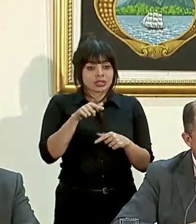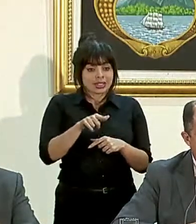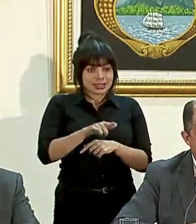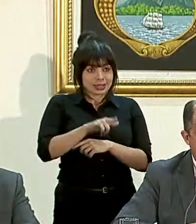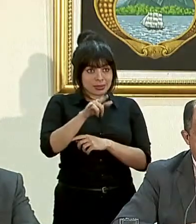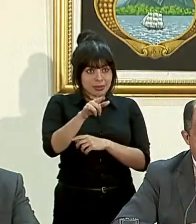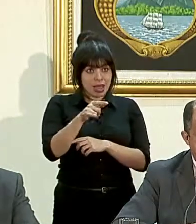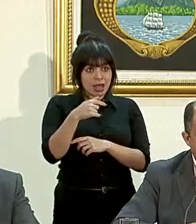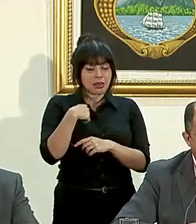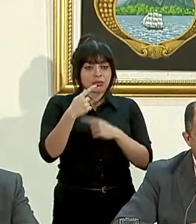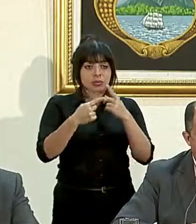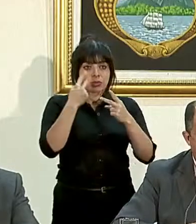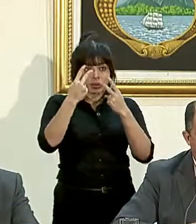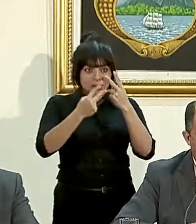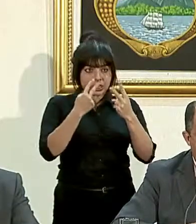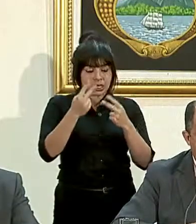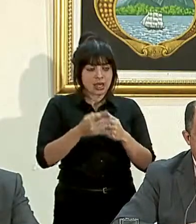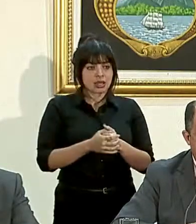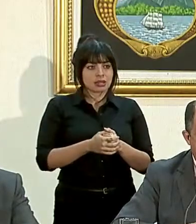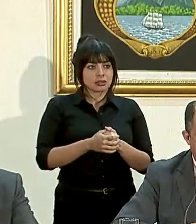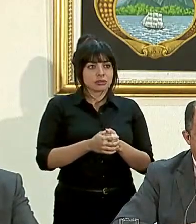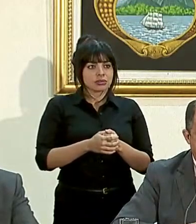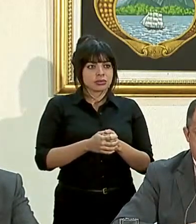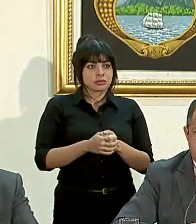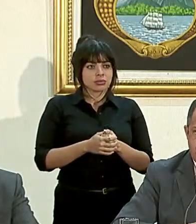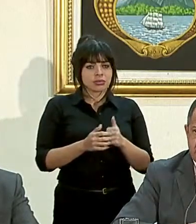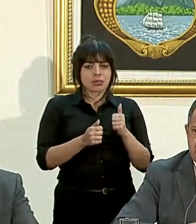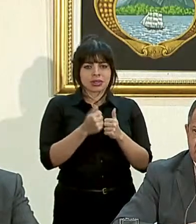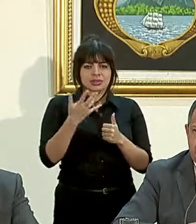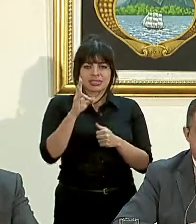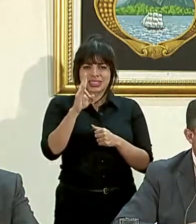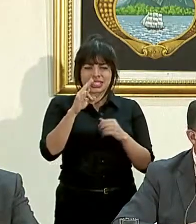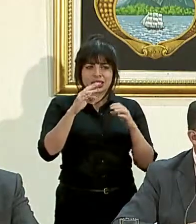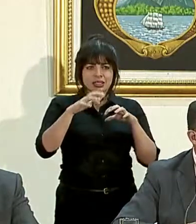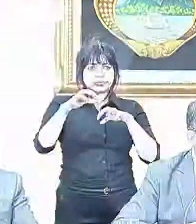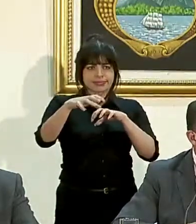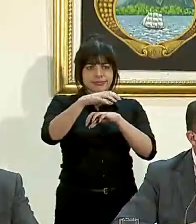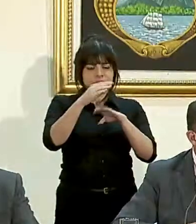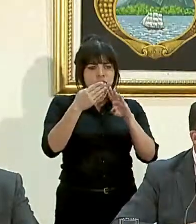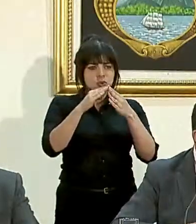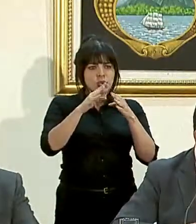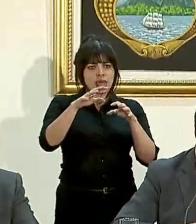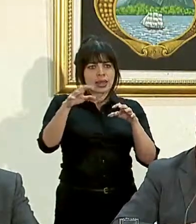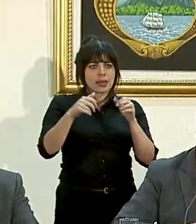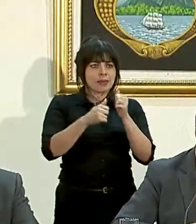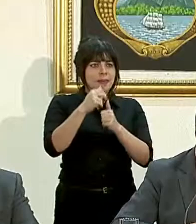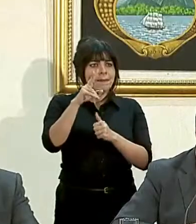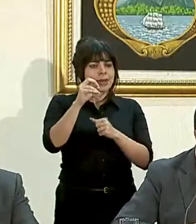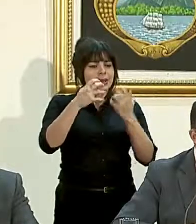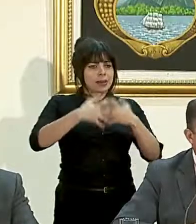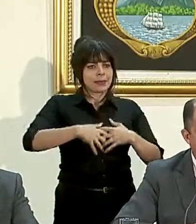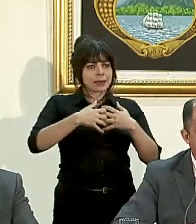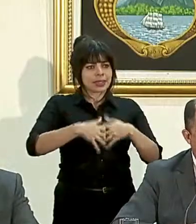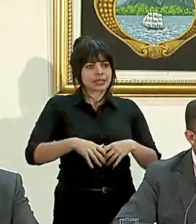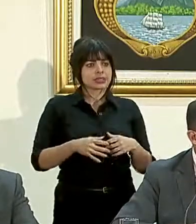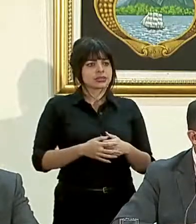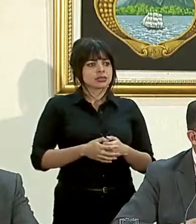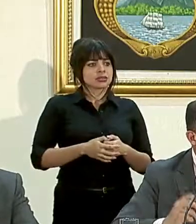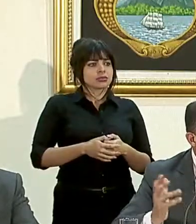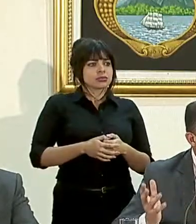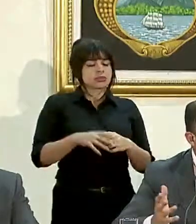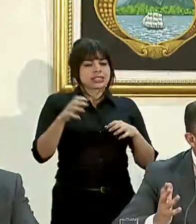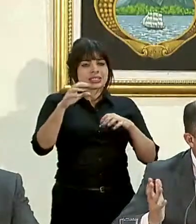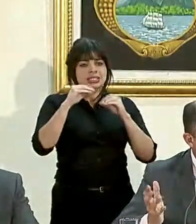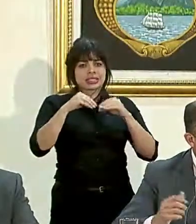viaje que voy a visitar a más de, creo que son como 7 ciudades y más de 20 empresas,